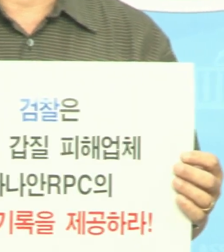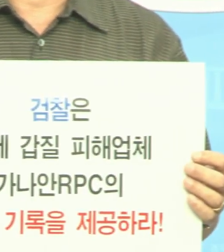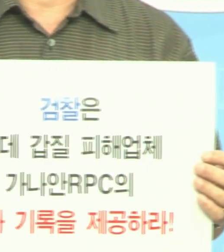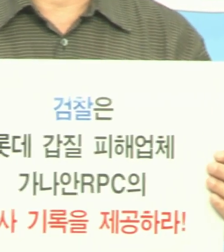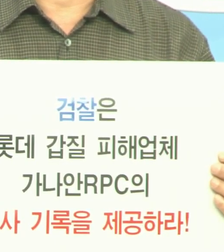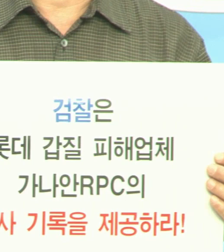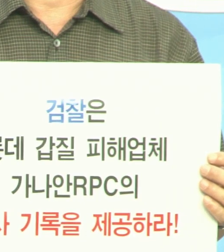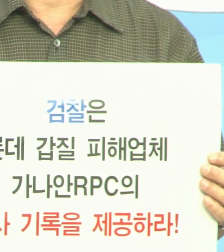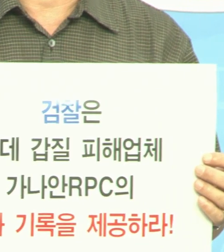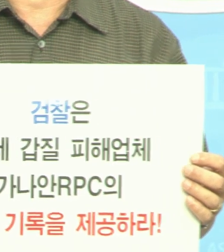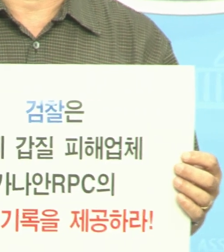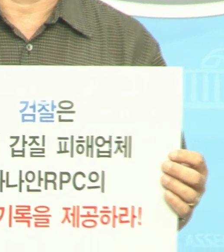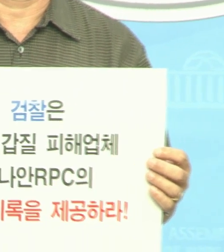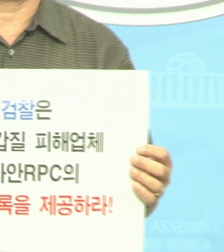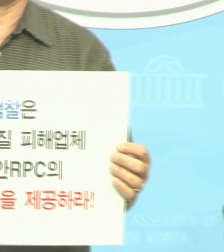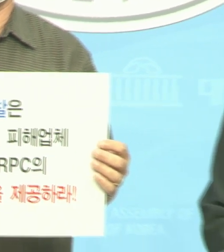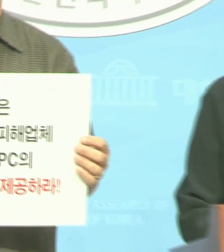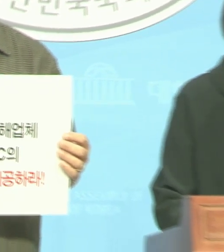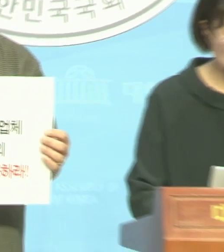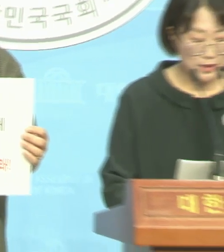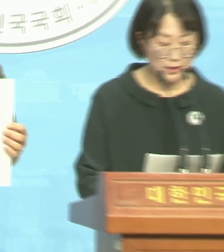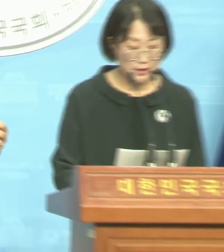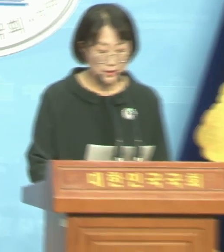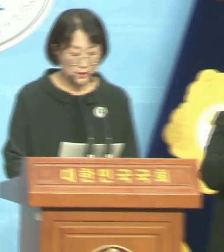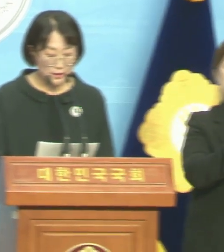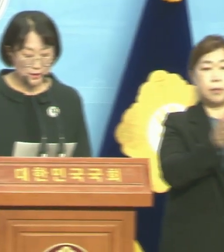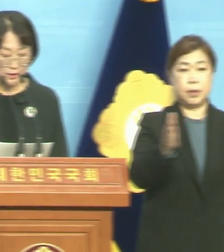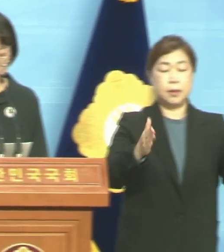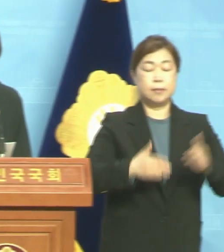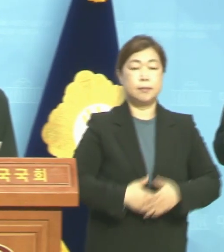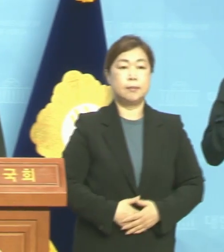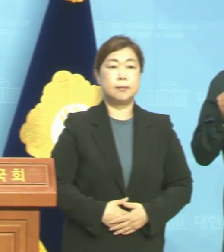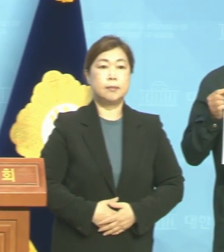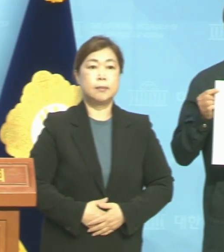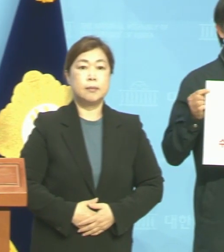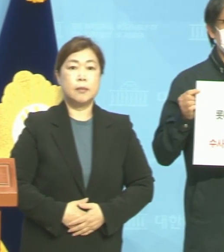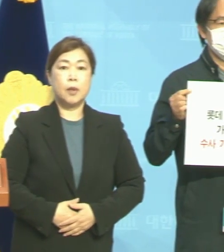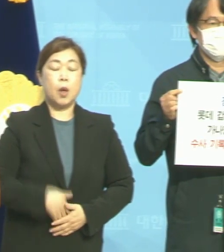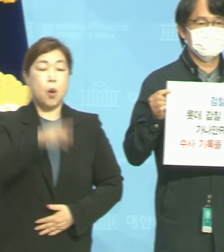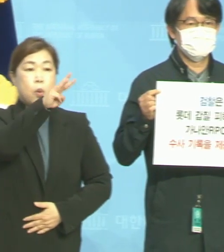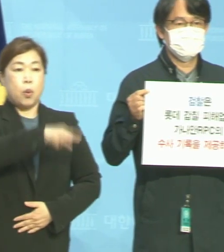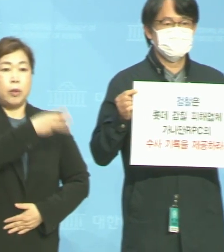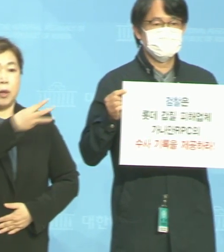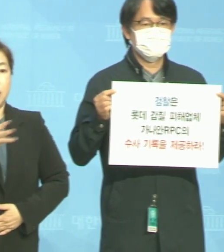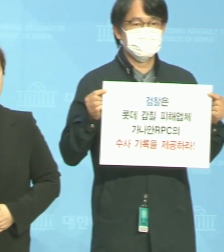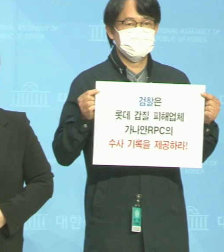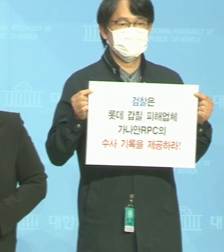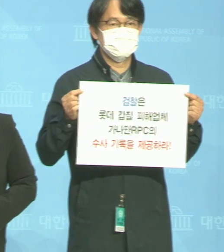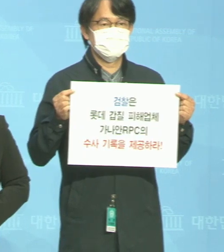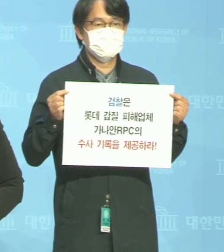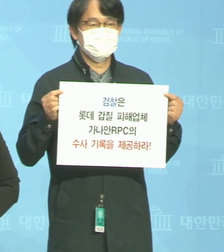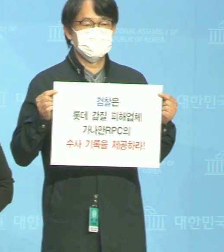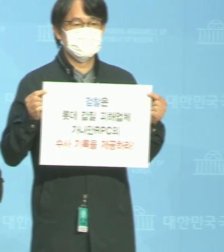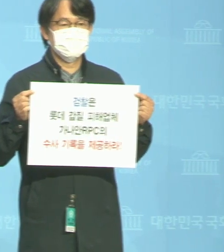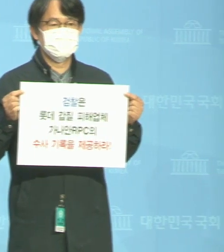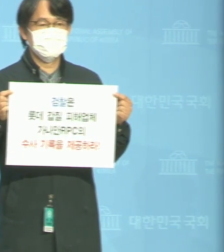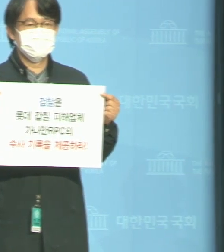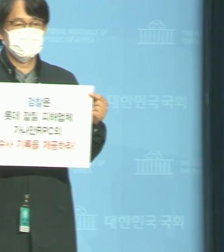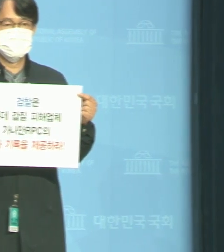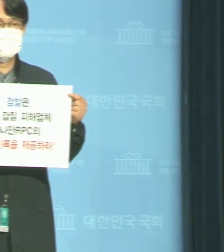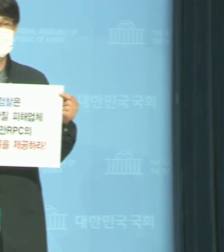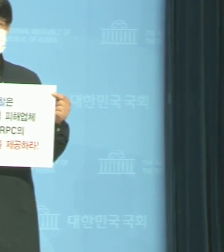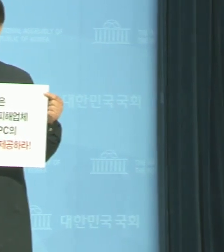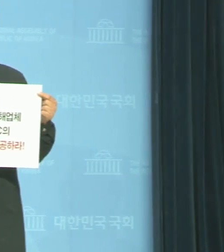요구하는 촉구하는 기자회견을 시작하겠습니다 아 롯데에 상사로부터 갑질 피해를